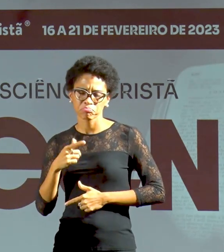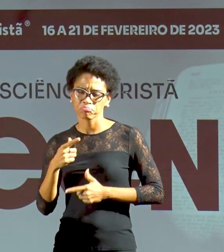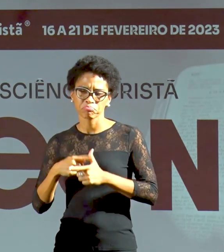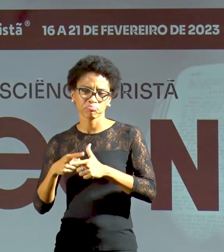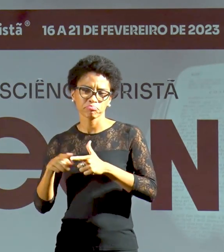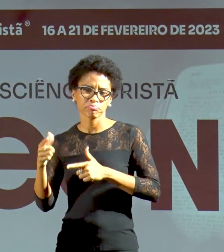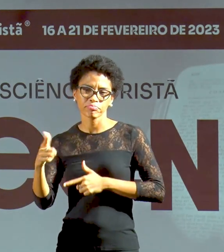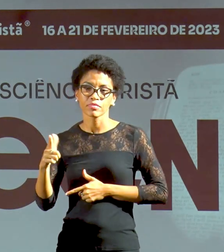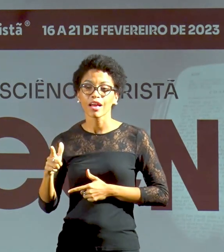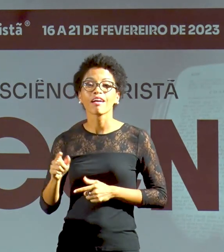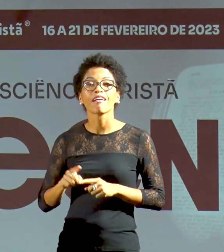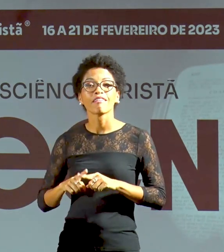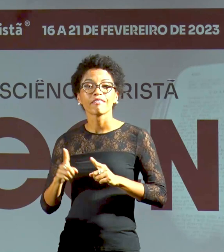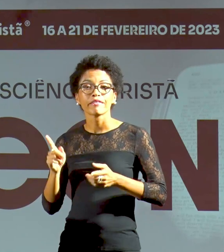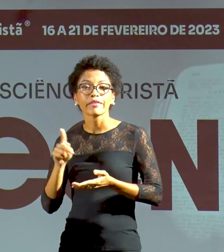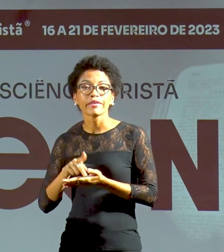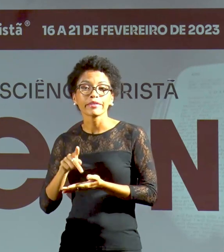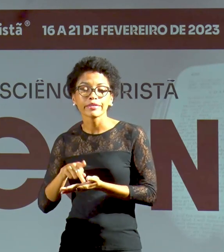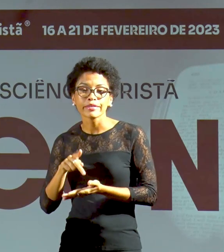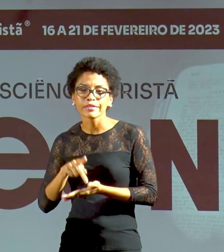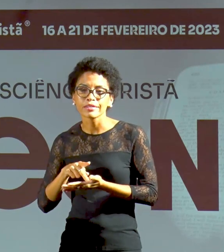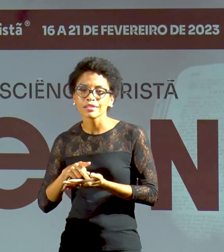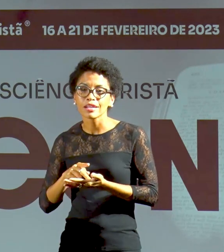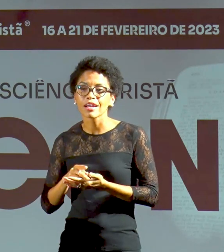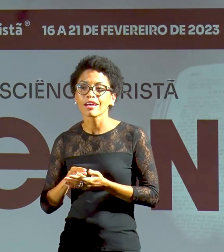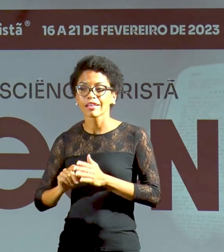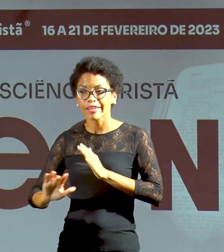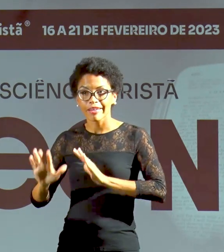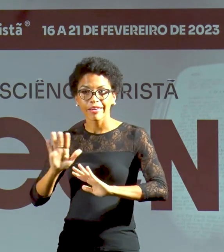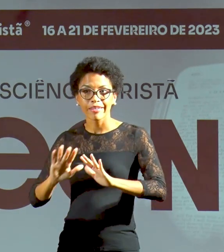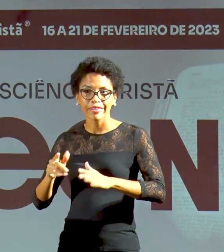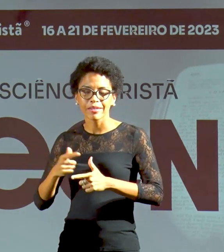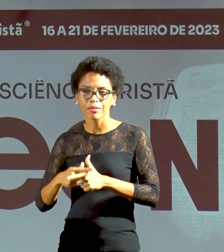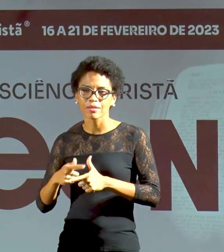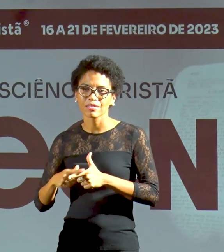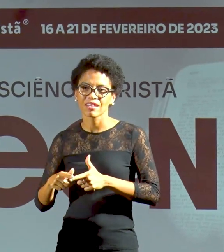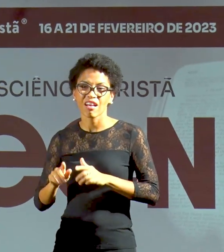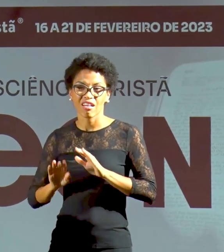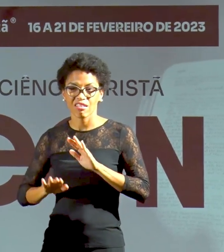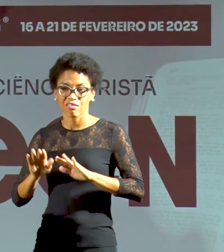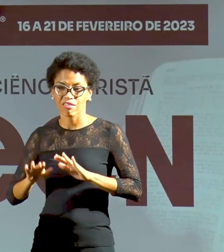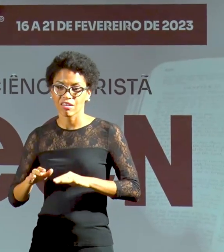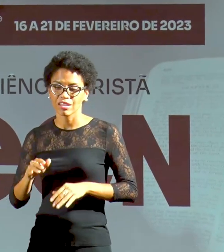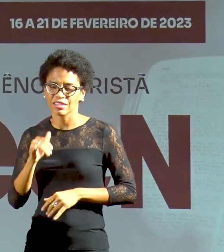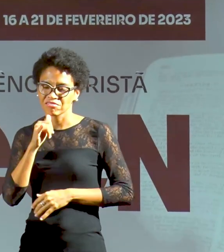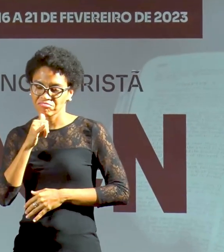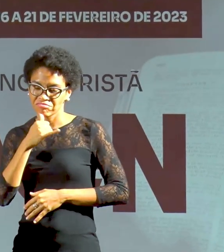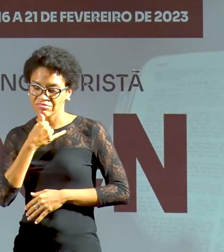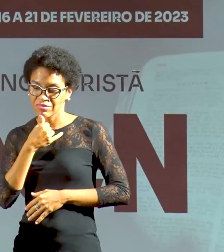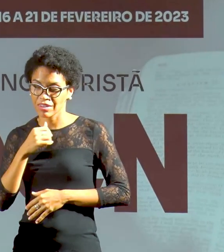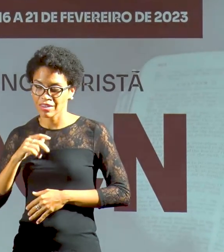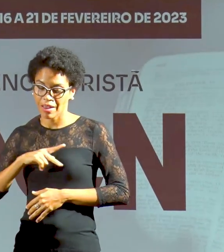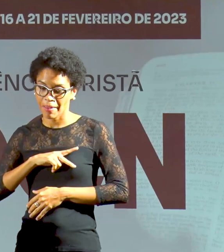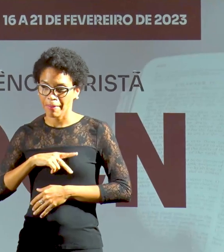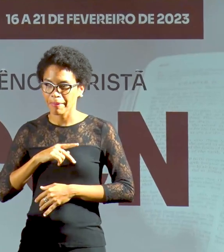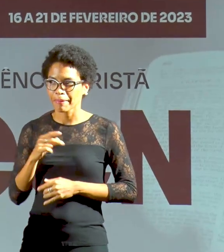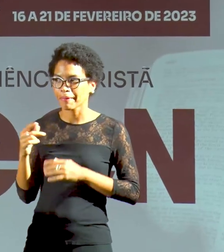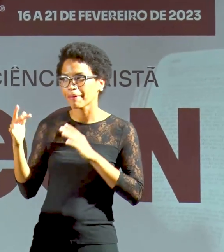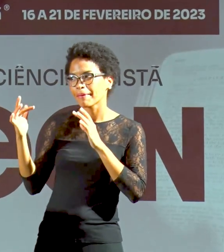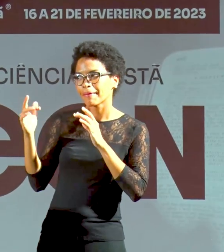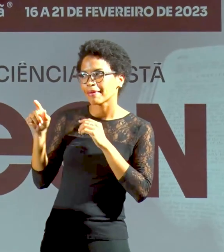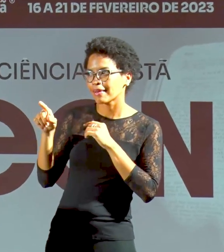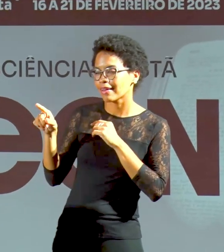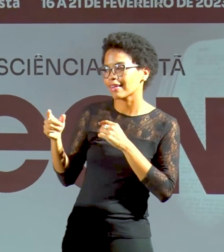evita problema porque tem gente que tá apaixonada apaixona não é correspondida Dói né gente dói Alguém já teve uma paixão não